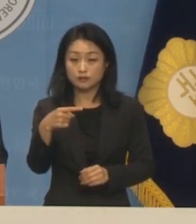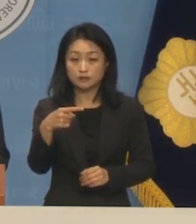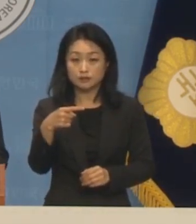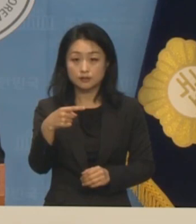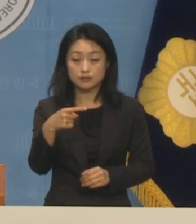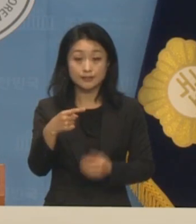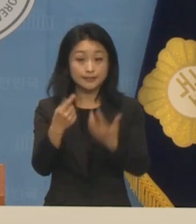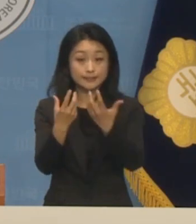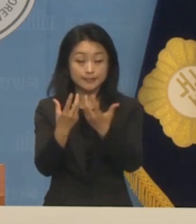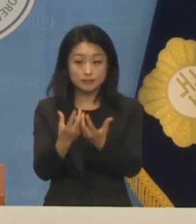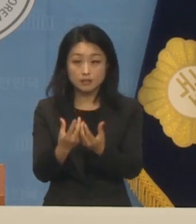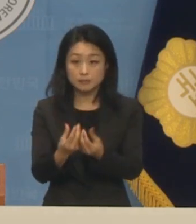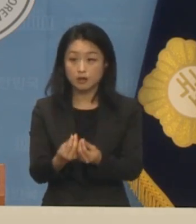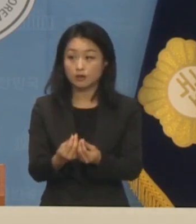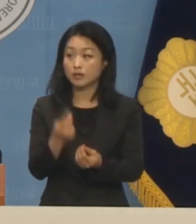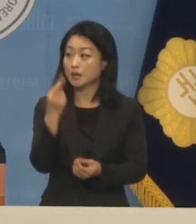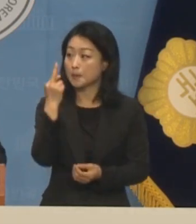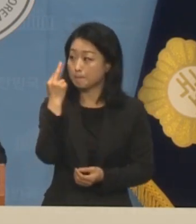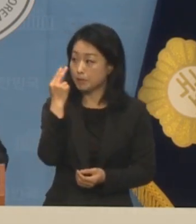우선 미국의 대선